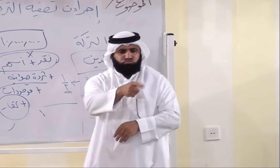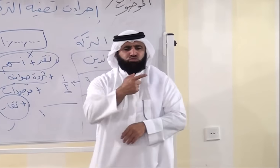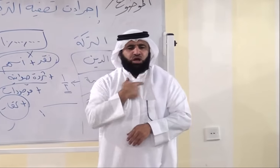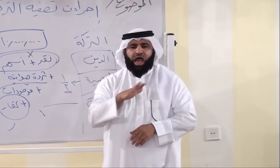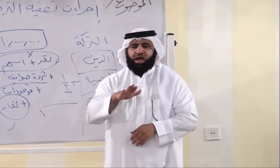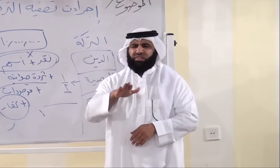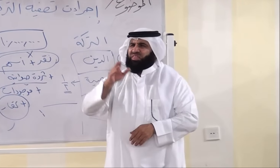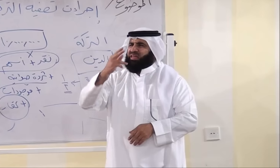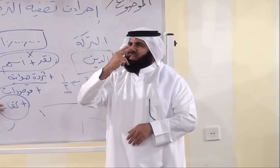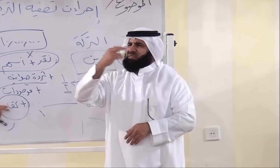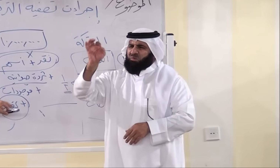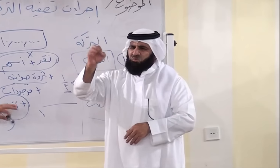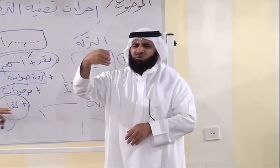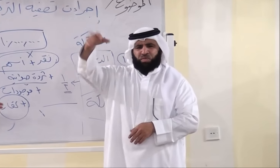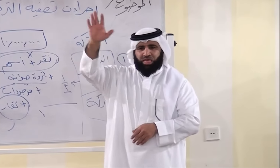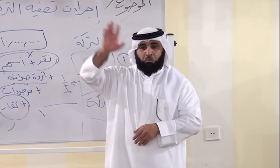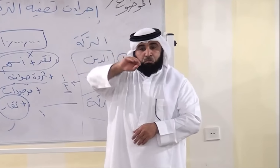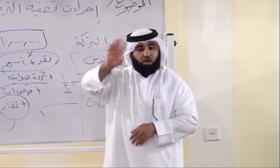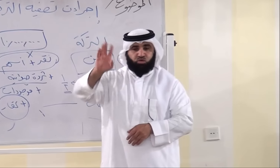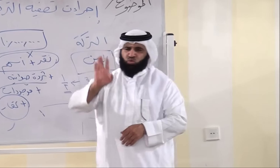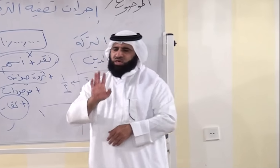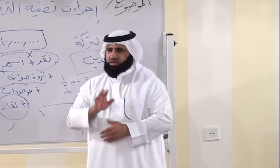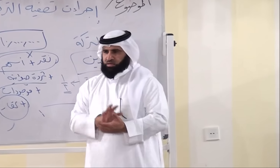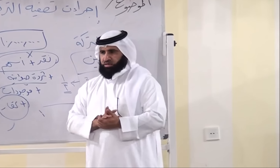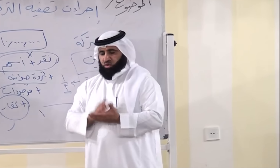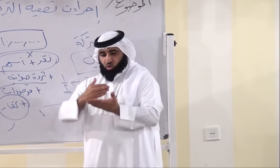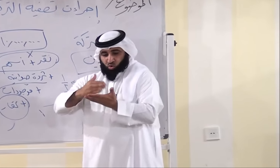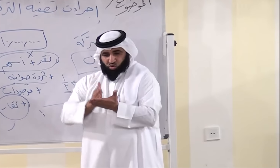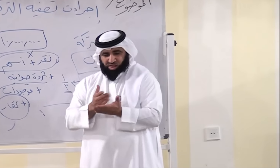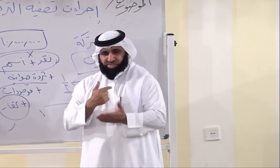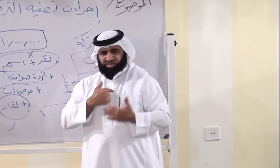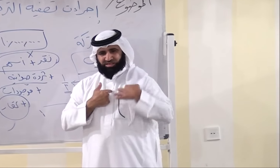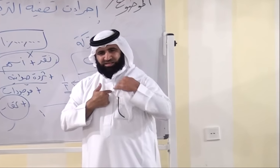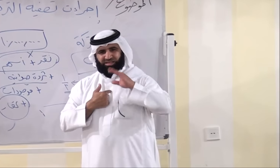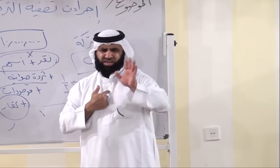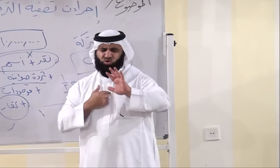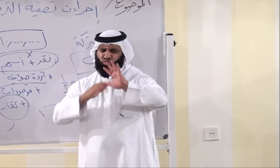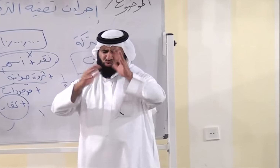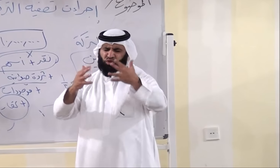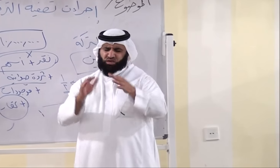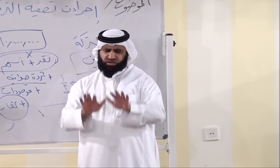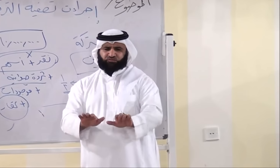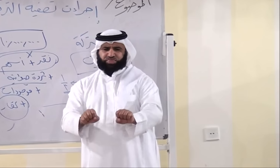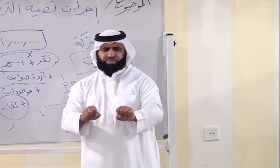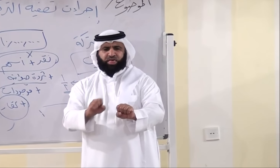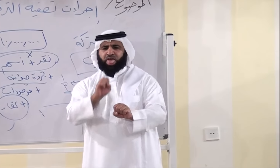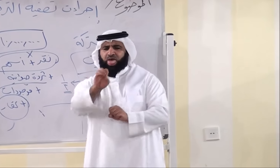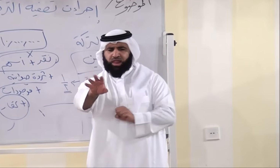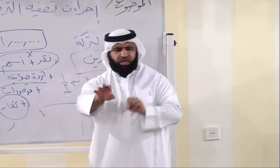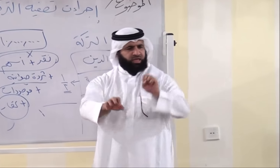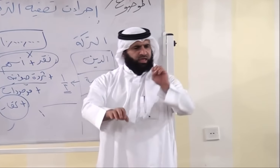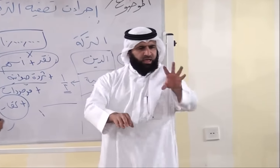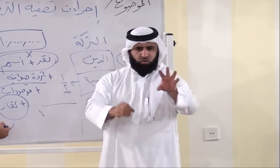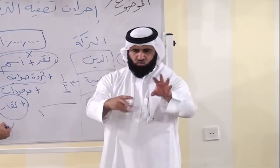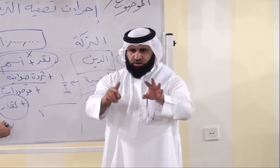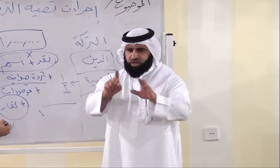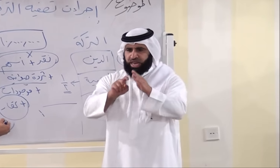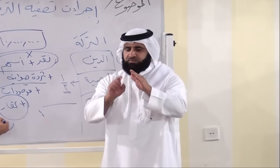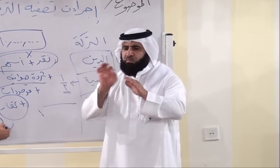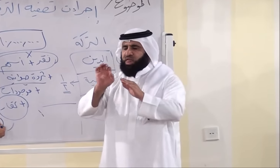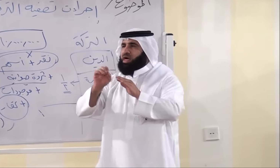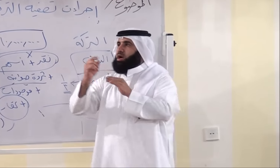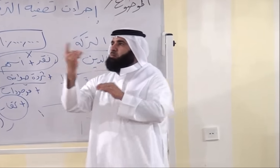بيعوها. وأوقات يجون بعض الورثة يقول والله لا نبغاها كلها، فهي تعتمد على